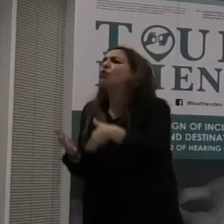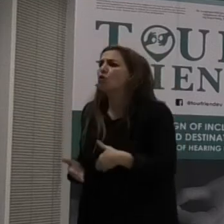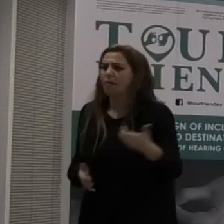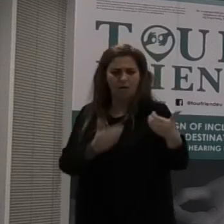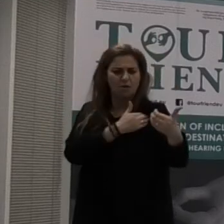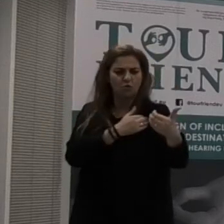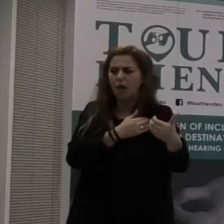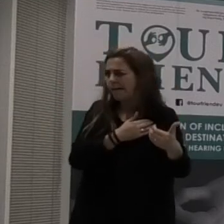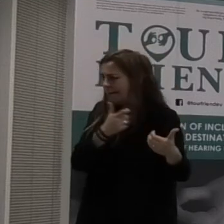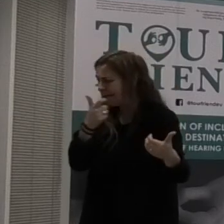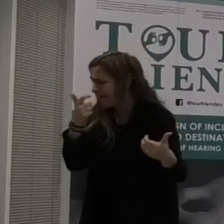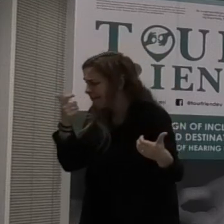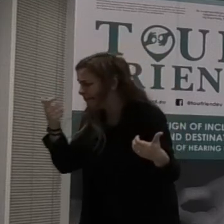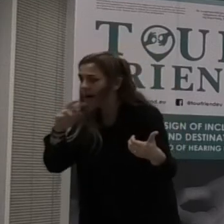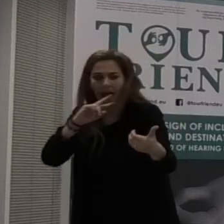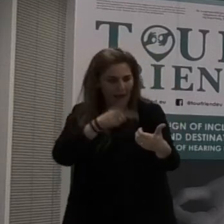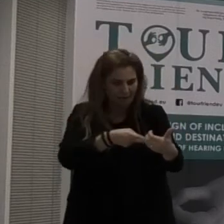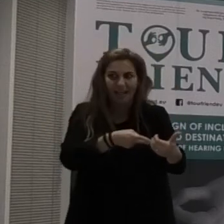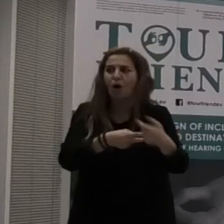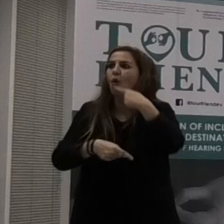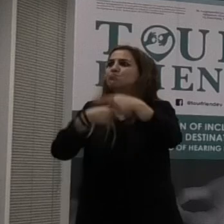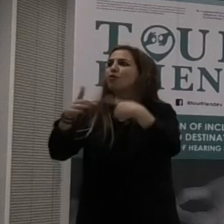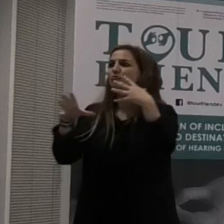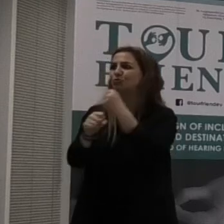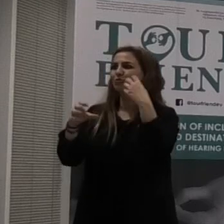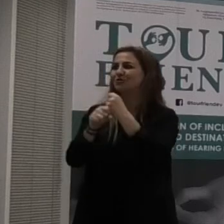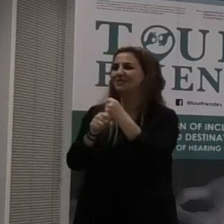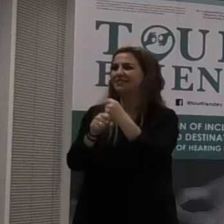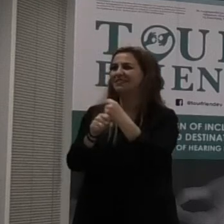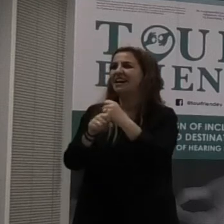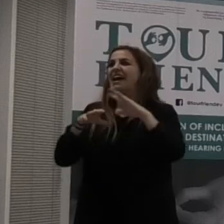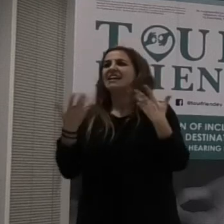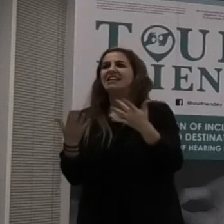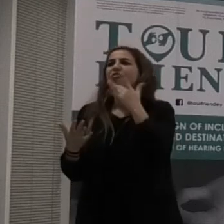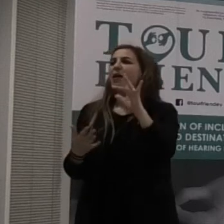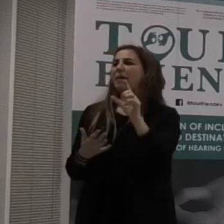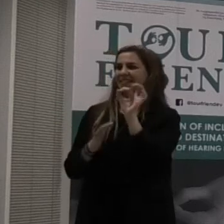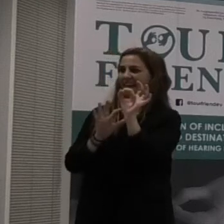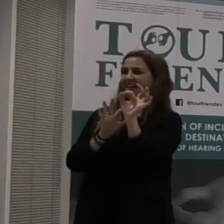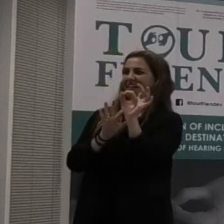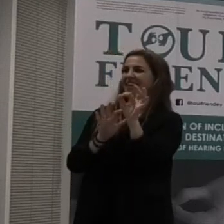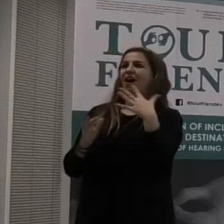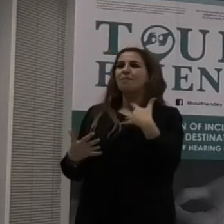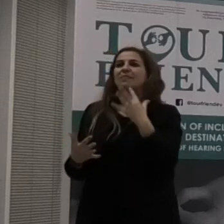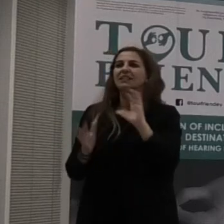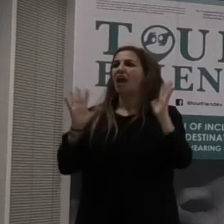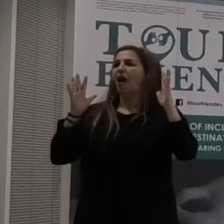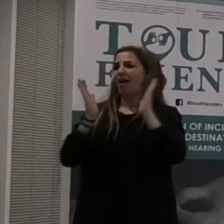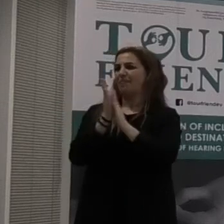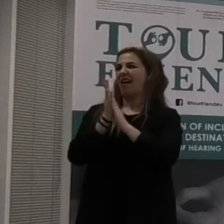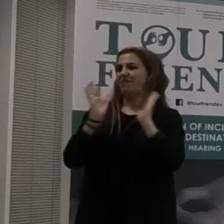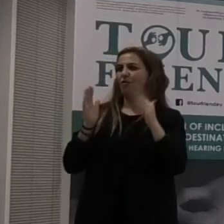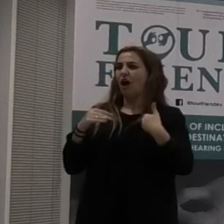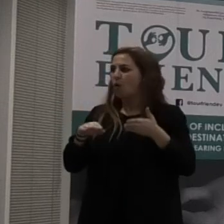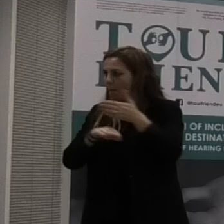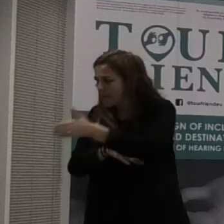πόντους και gems θα λέγαμε, οπότε να νιώσει έτσι και το στοιχείο της επιβράβευσης, το ότι αν πήγα εκεί, ανακάλυψα, έμαθα κάτι,